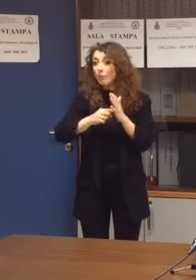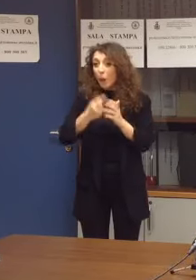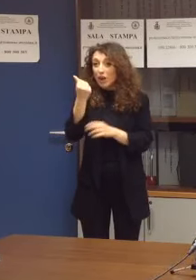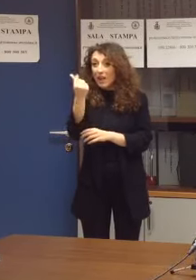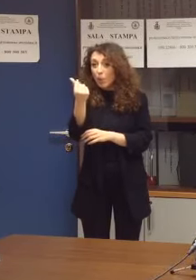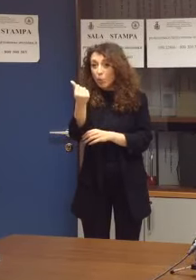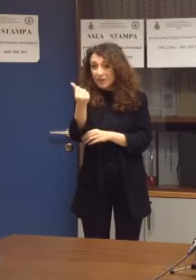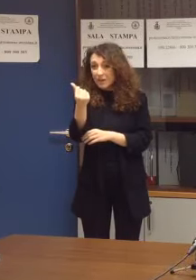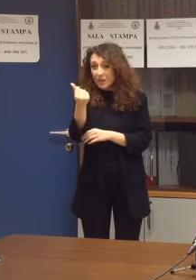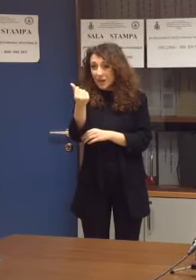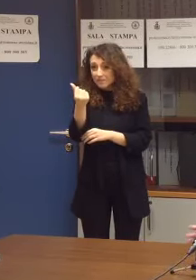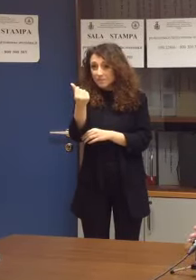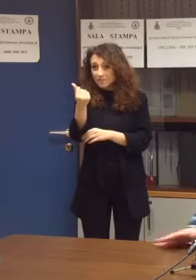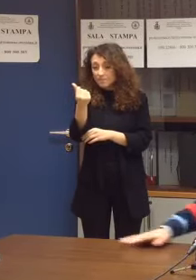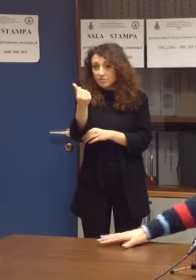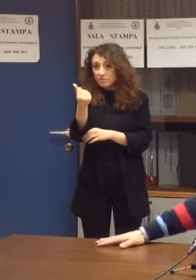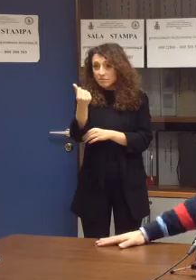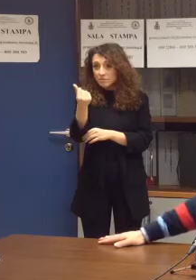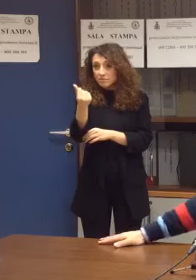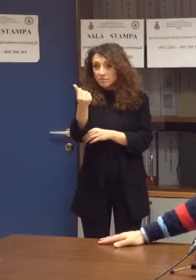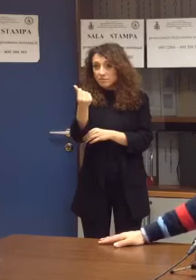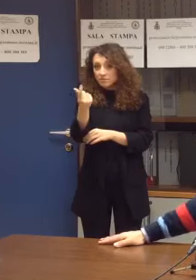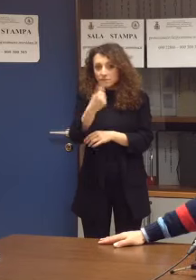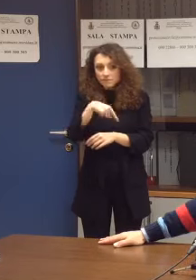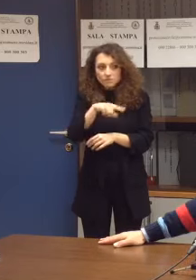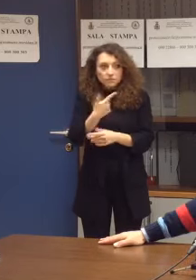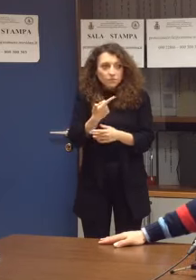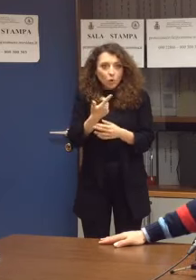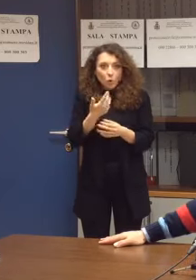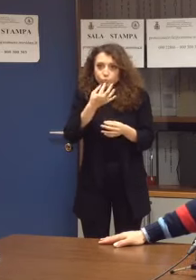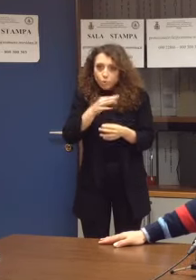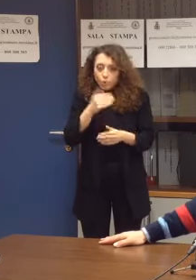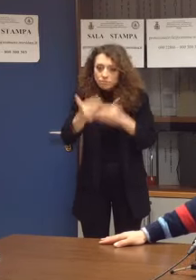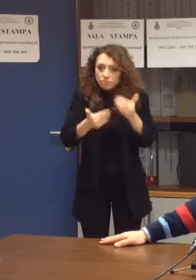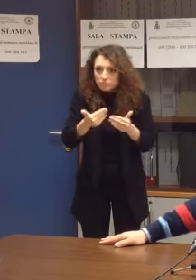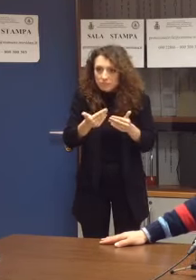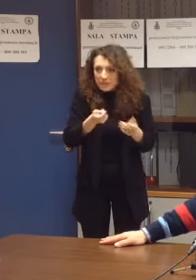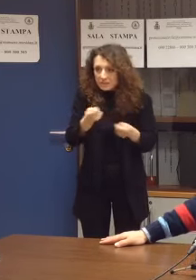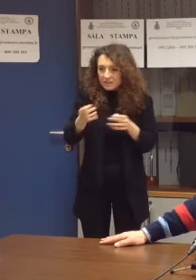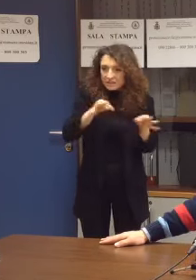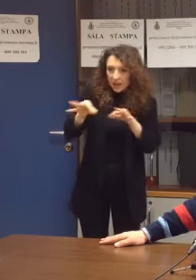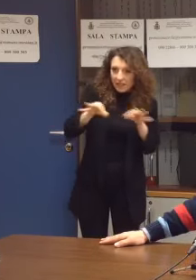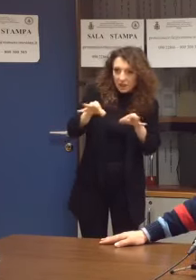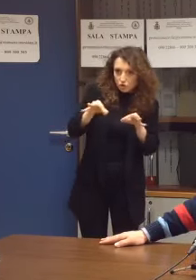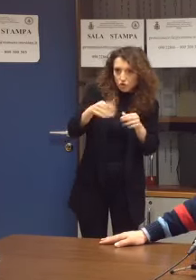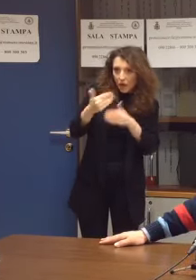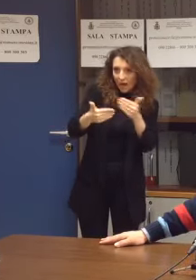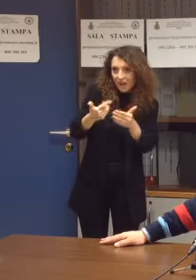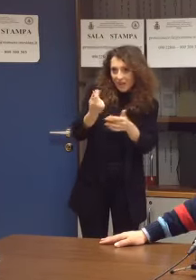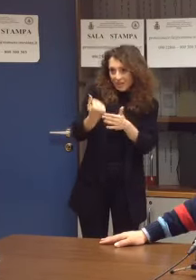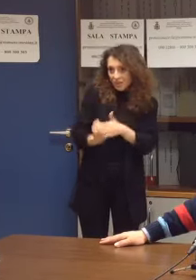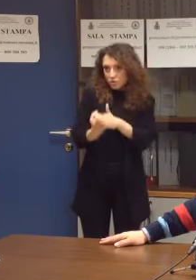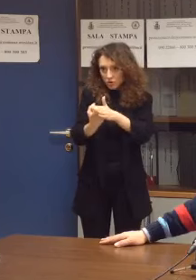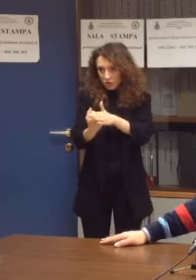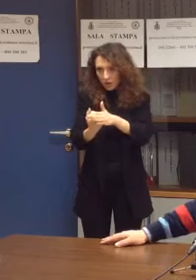quindi siamo nelle condizioni di fare quello che altri non hanno potuto fare. Questo lo voglio precisare